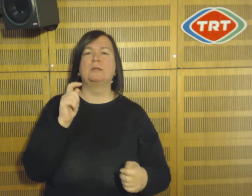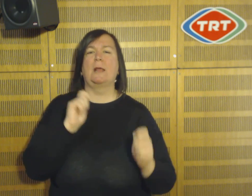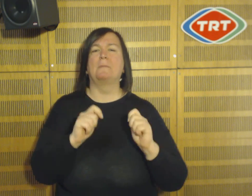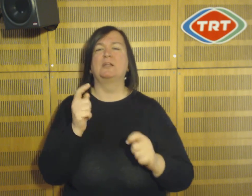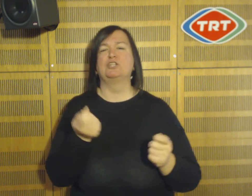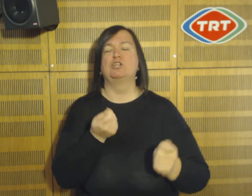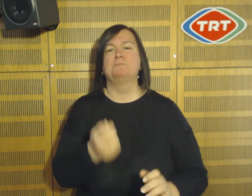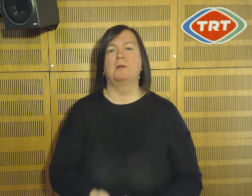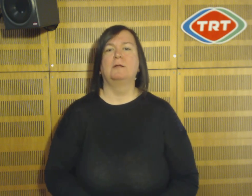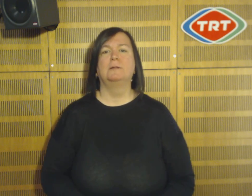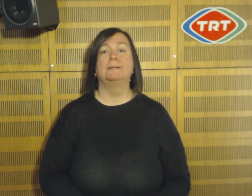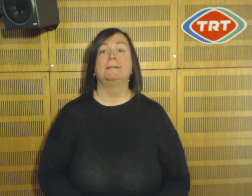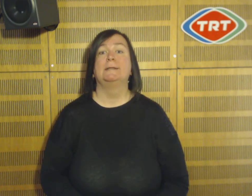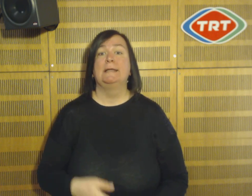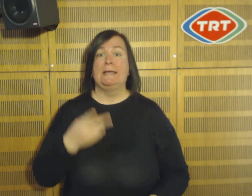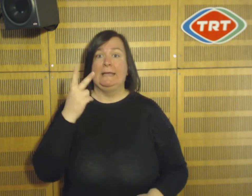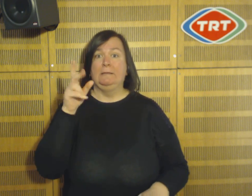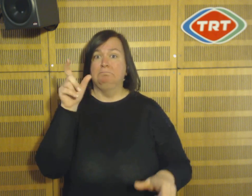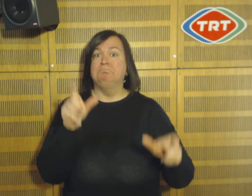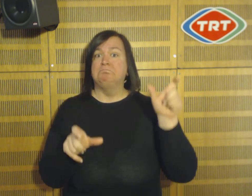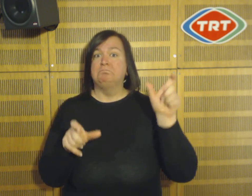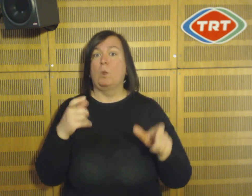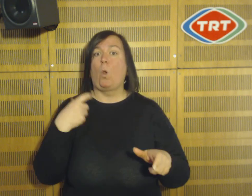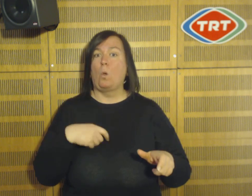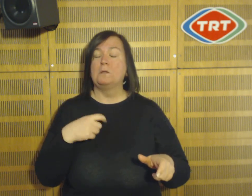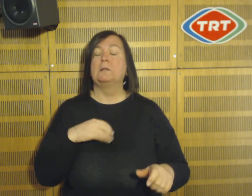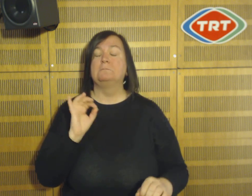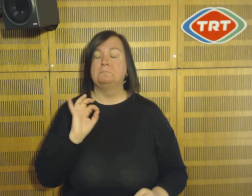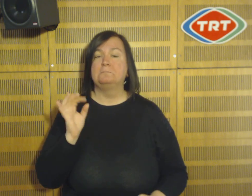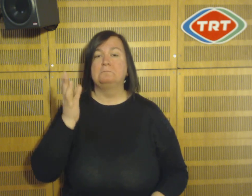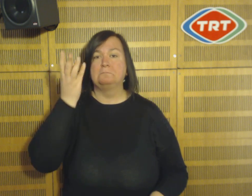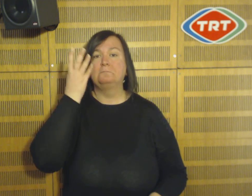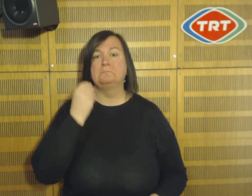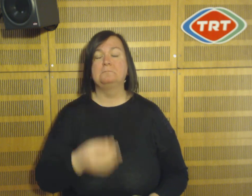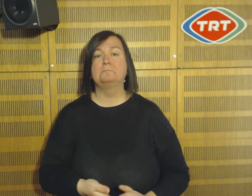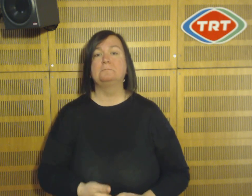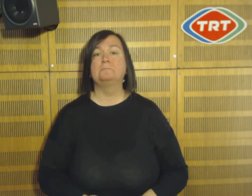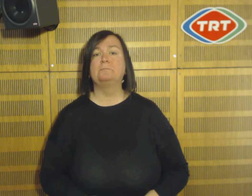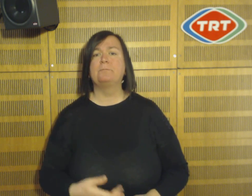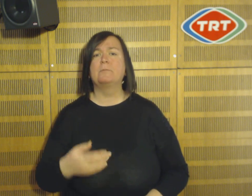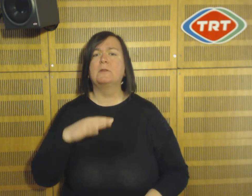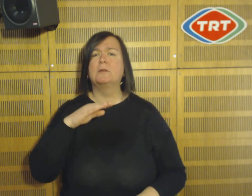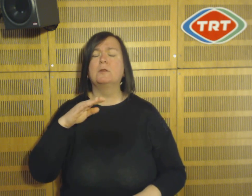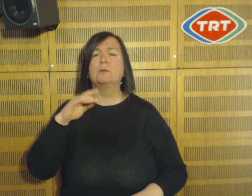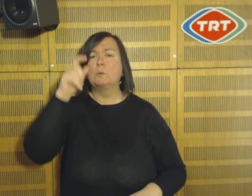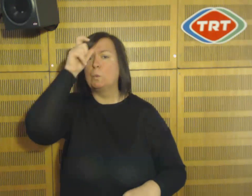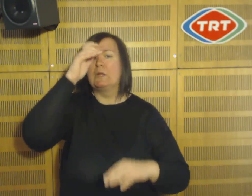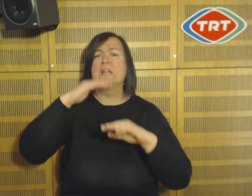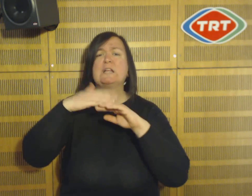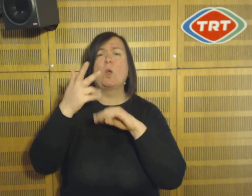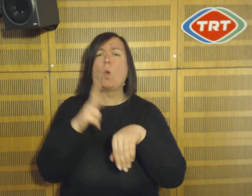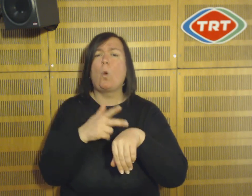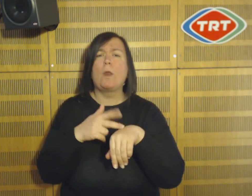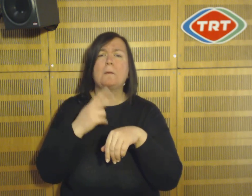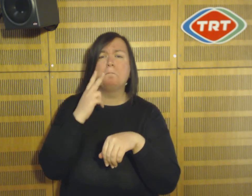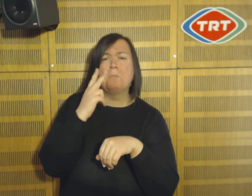çalışma Evet iki özelliği de şu anda barındırıyor Evet yt dışındaki Ere baktığımızda